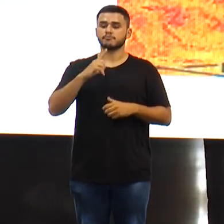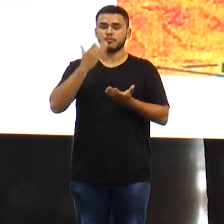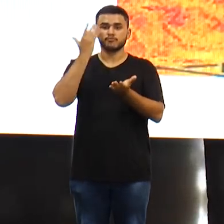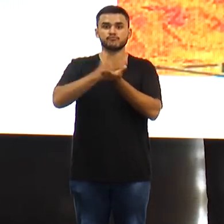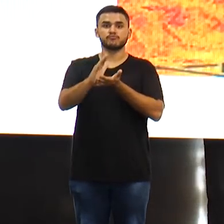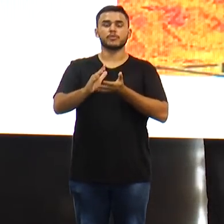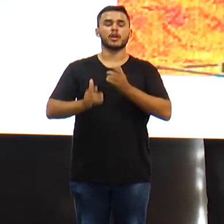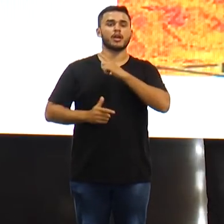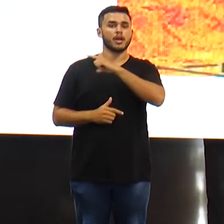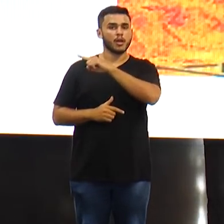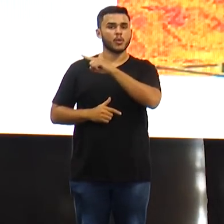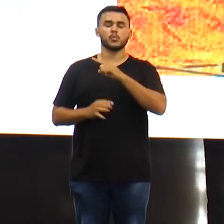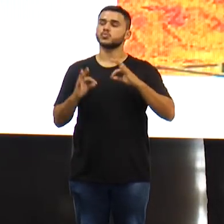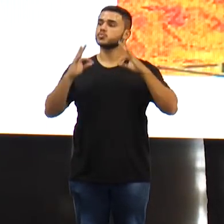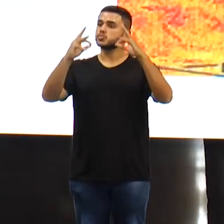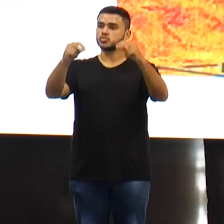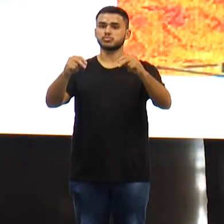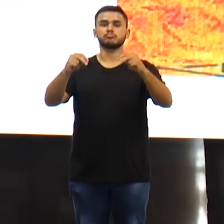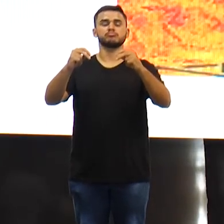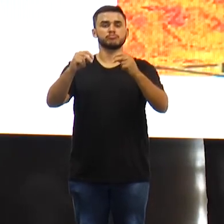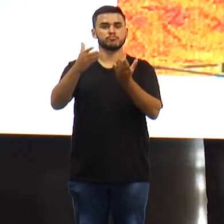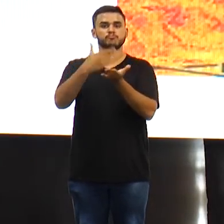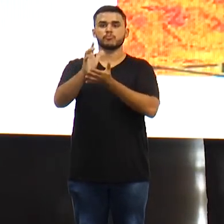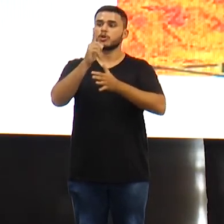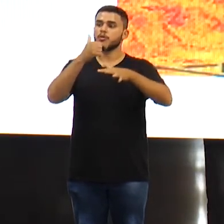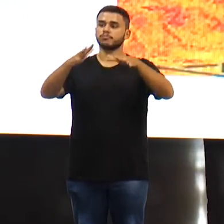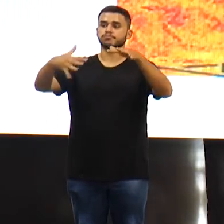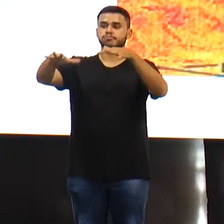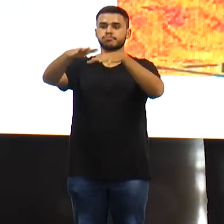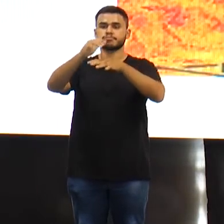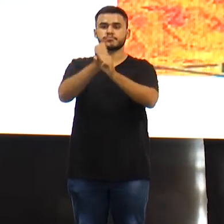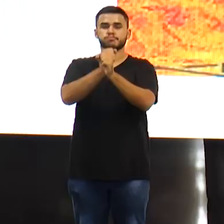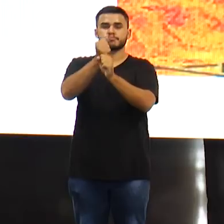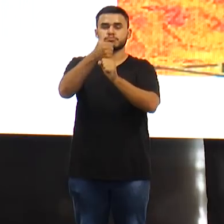açude, cuja construção se inicia em